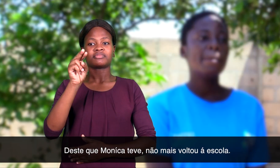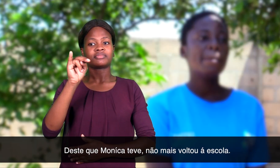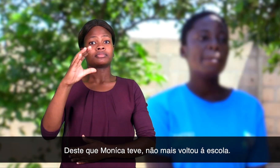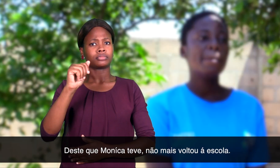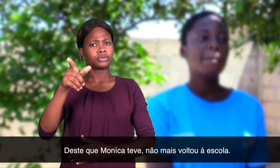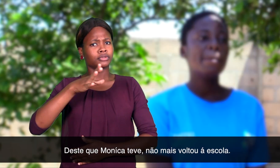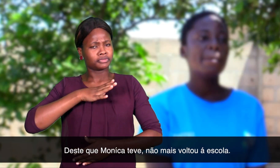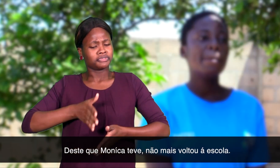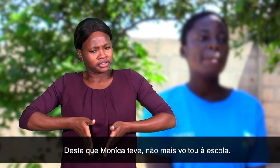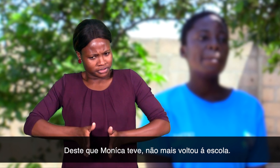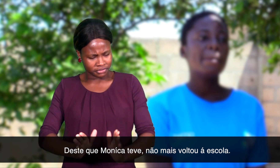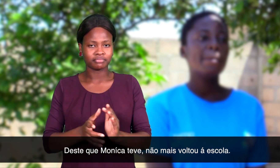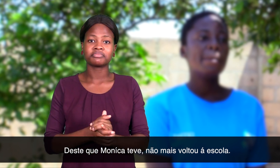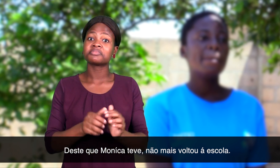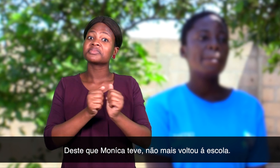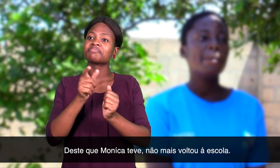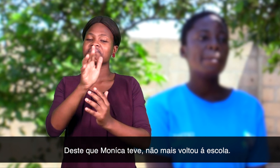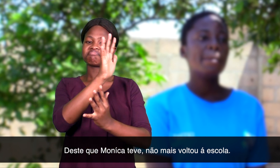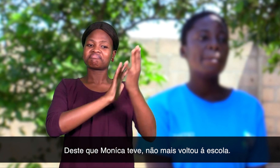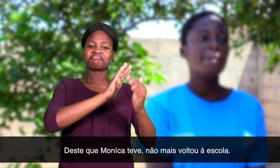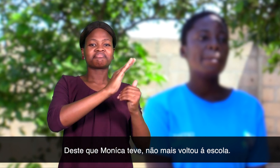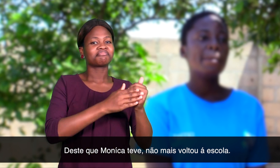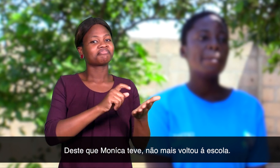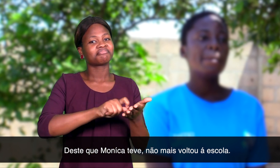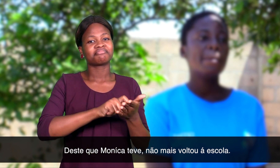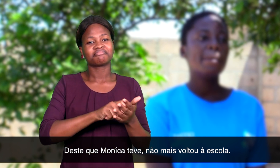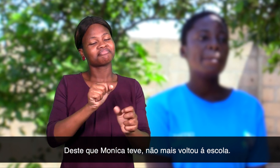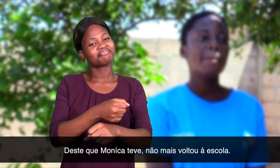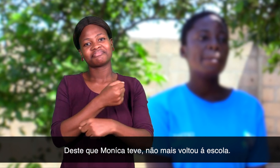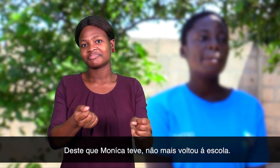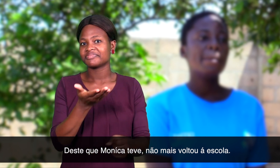Desde que Mônica teve filho, não mais voltou à escola.